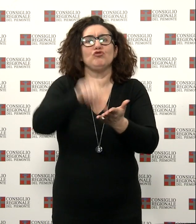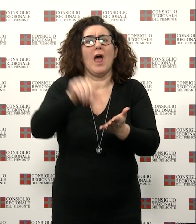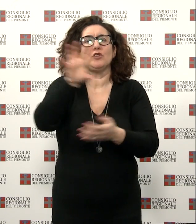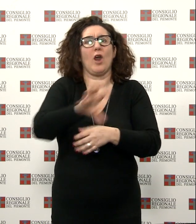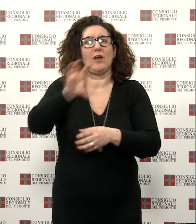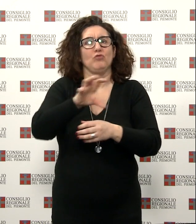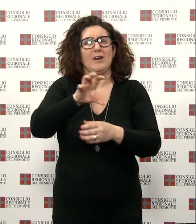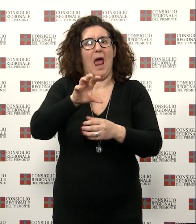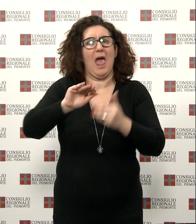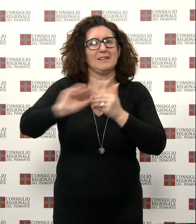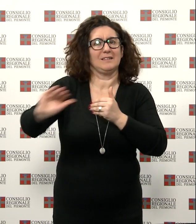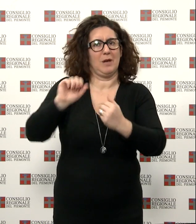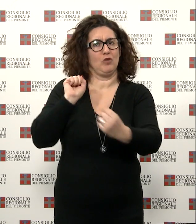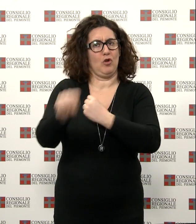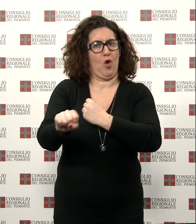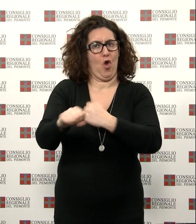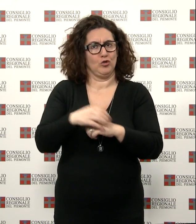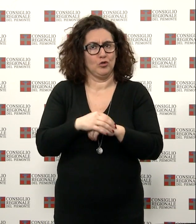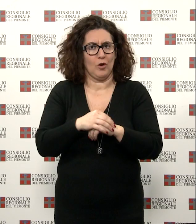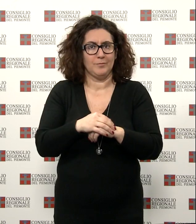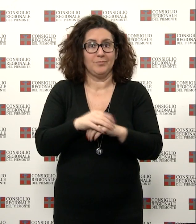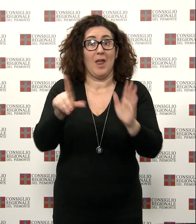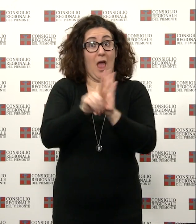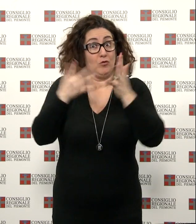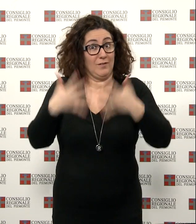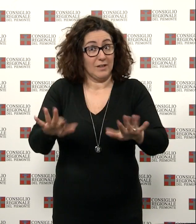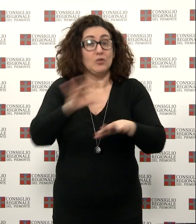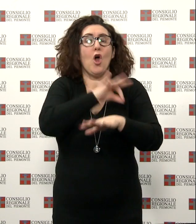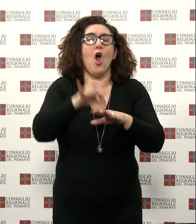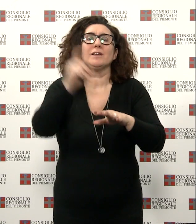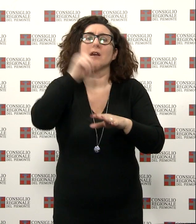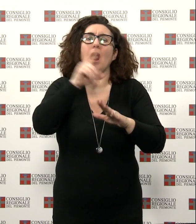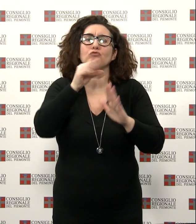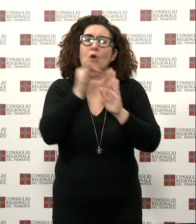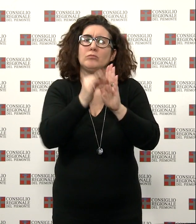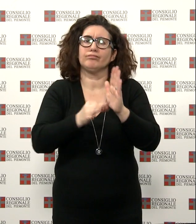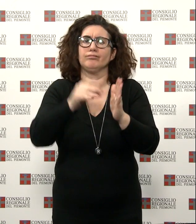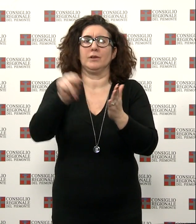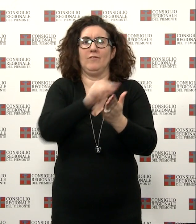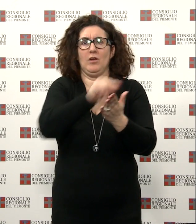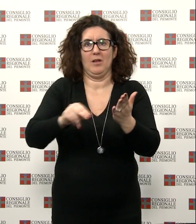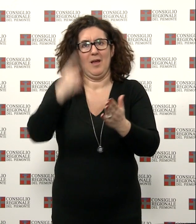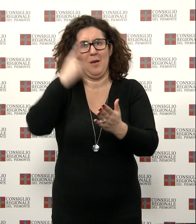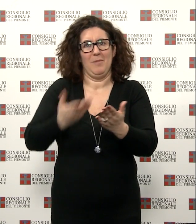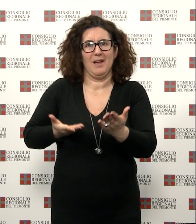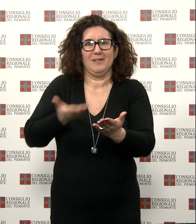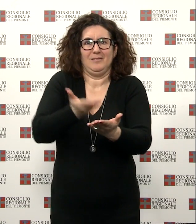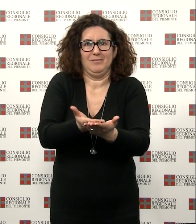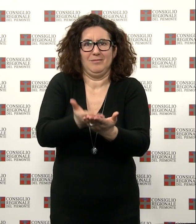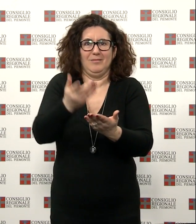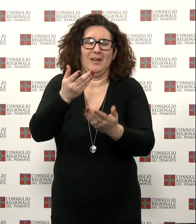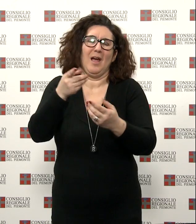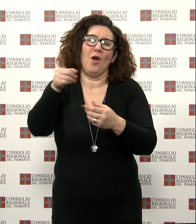Dopo l'approvazione della legge è stato votato un ordine del giorno per non esaminare la proposta del Movimento 5 Stelle sulla stessa materia.